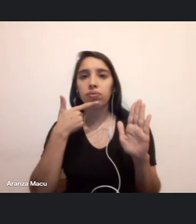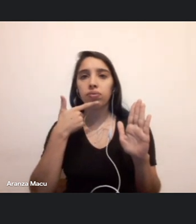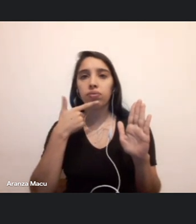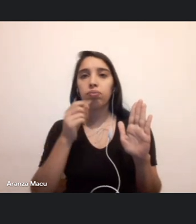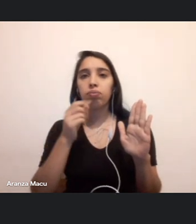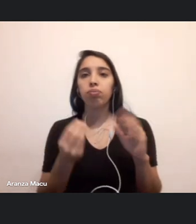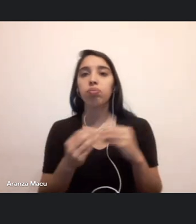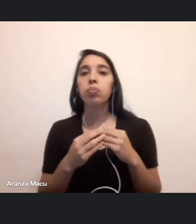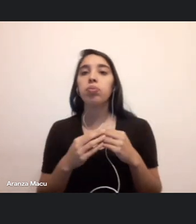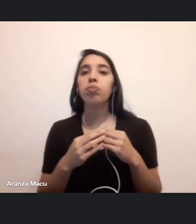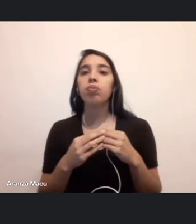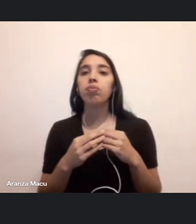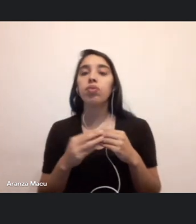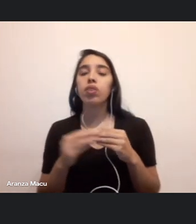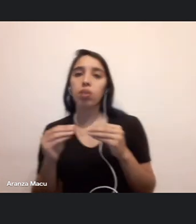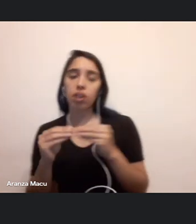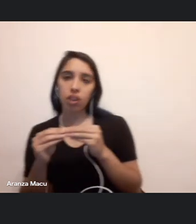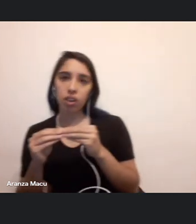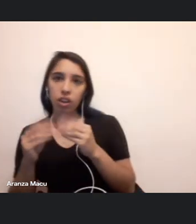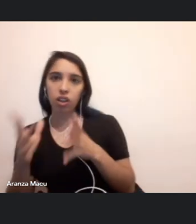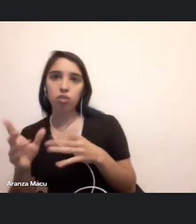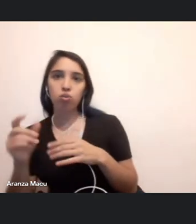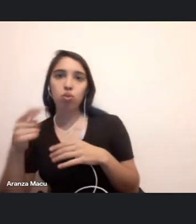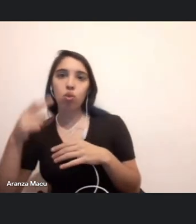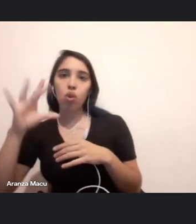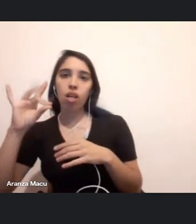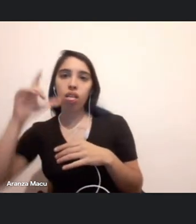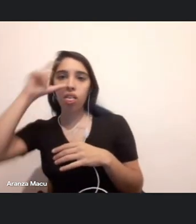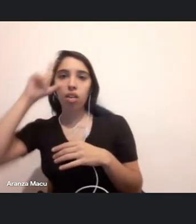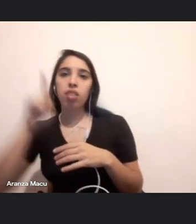Como determinante. ¿Y cómo se traduce?